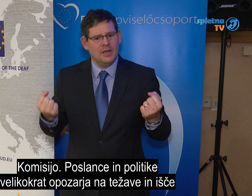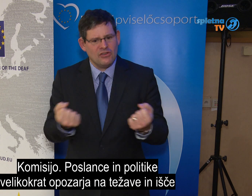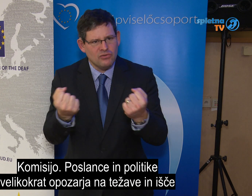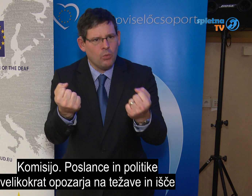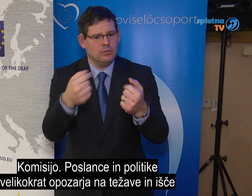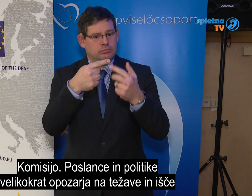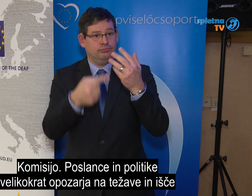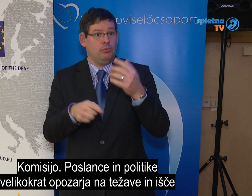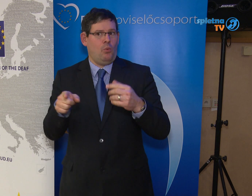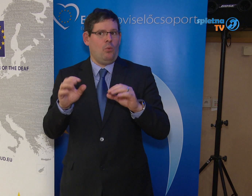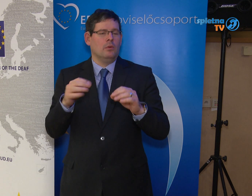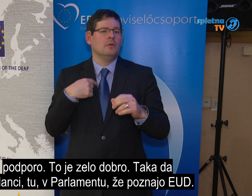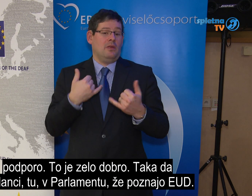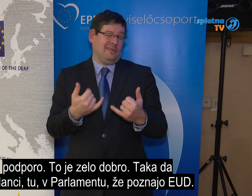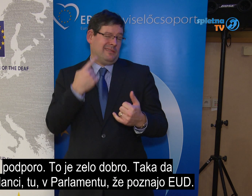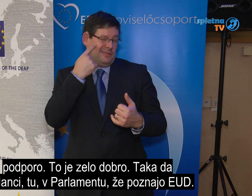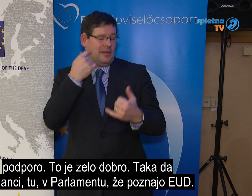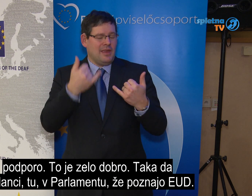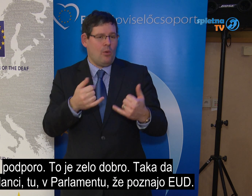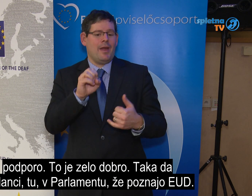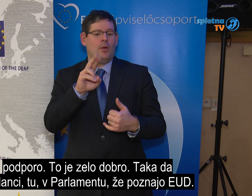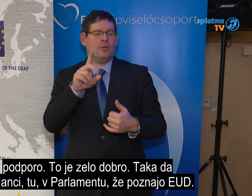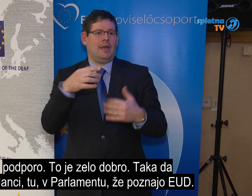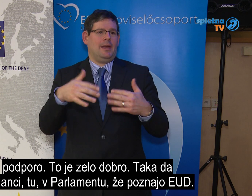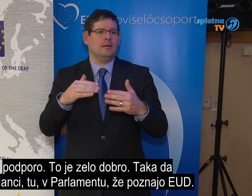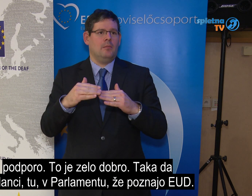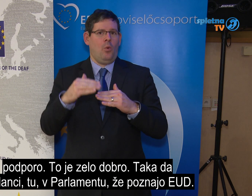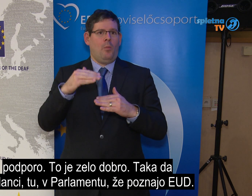my concern is that regarding that